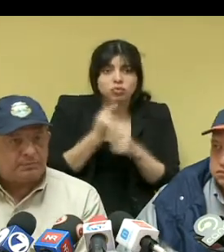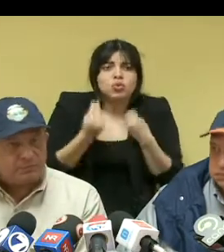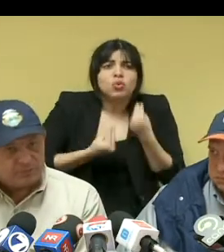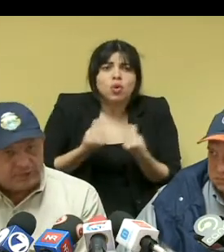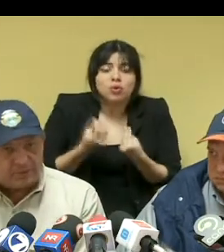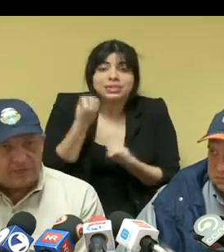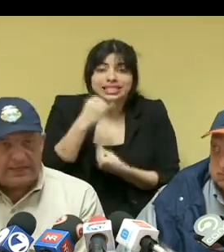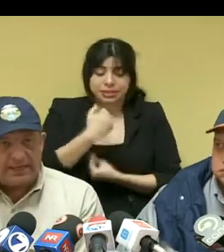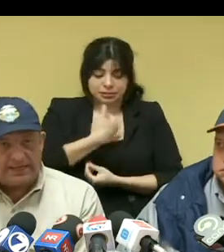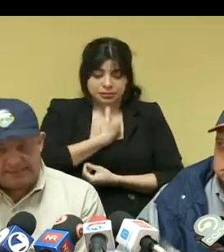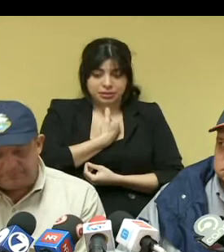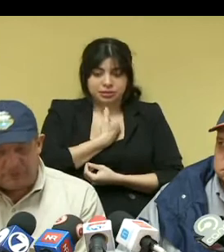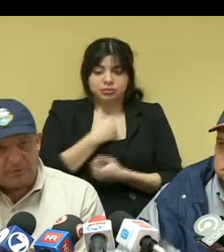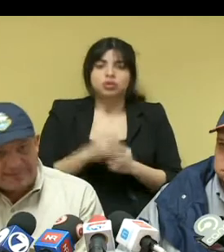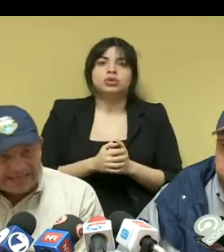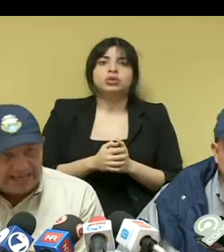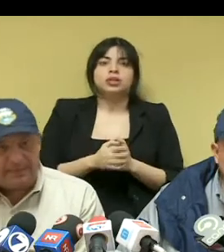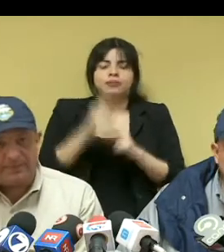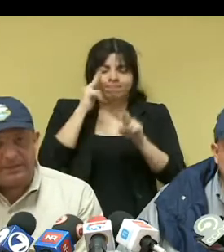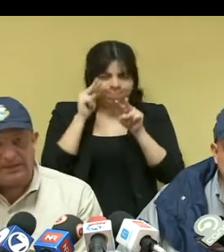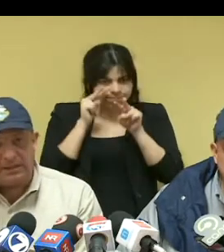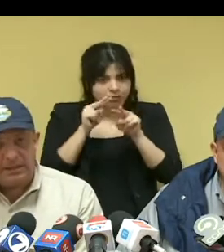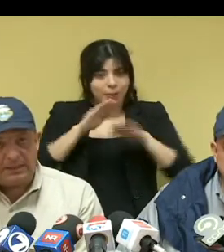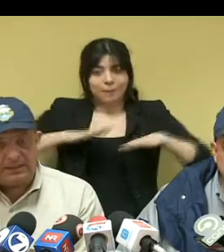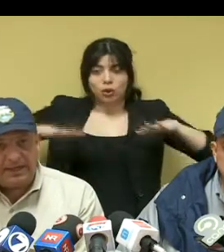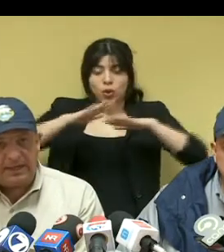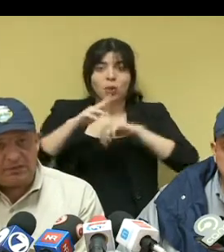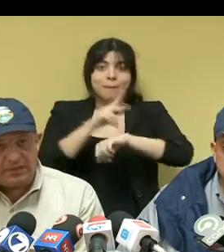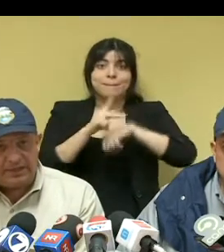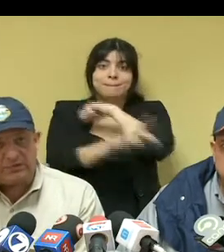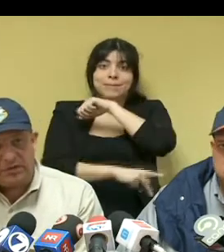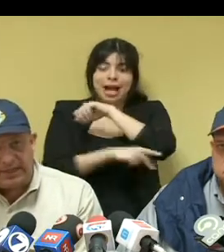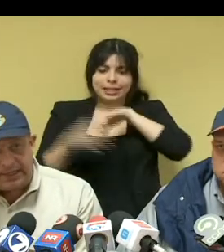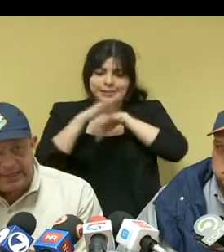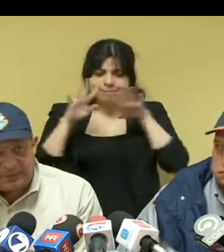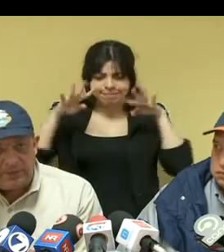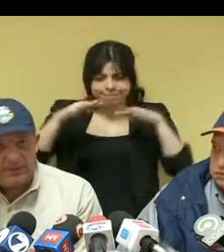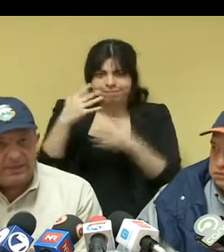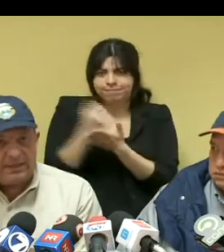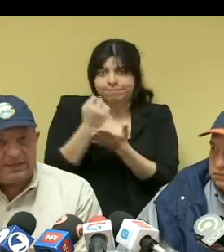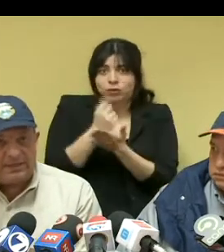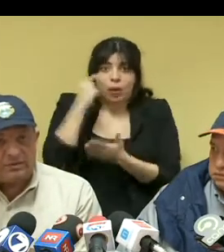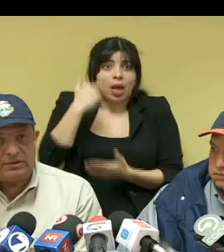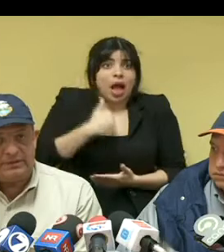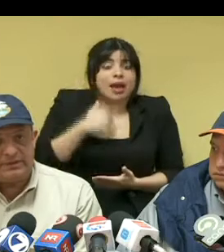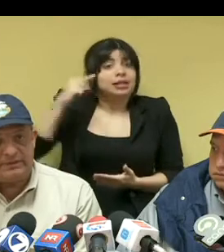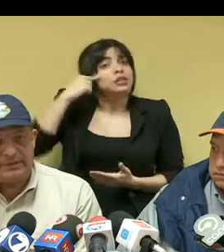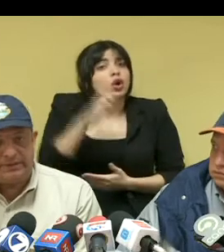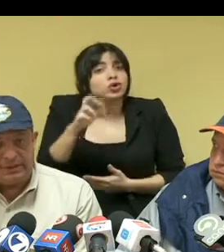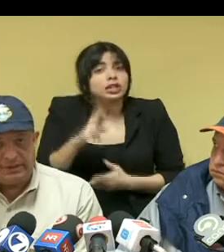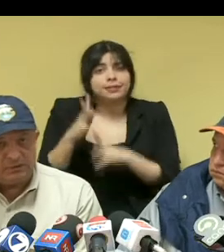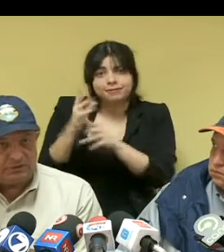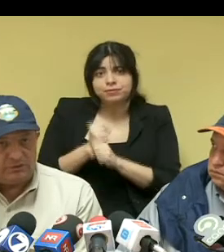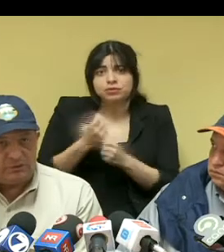si nos ponemos la mirada del país también en los ingresos en que el gobierno tiene y que el Estado costarricense